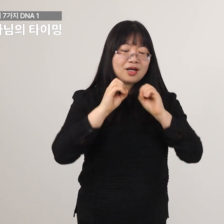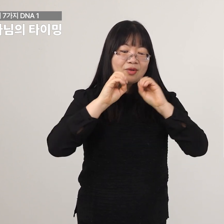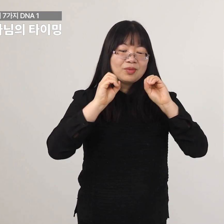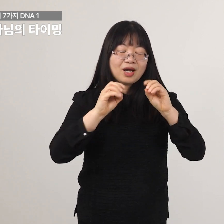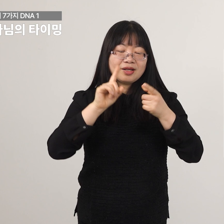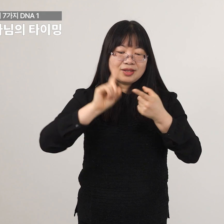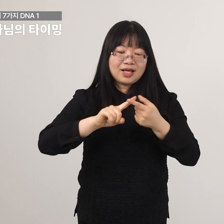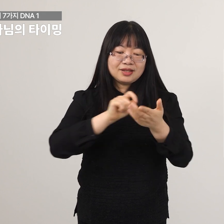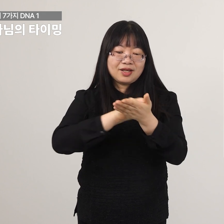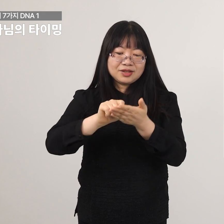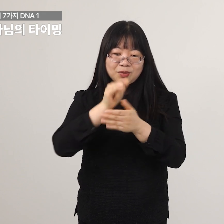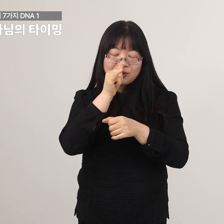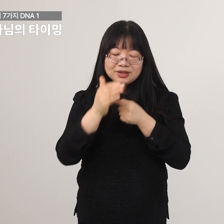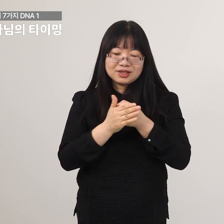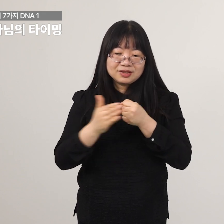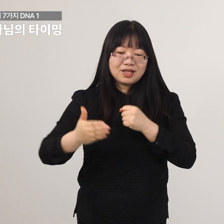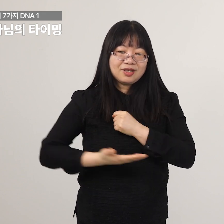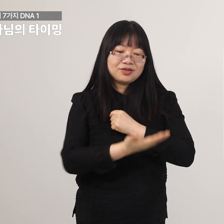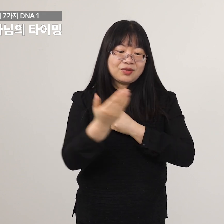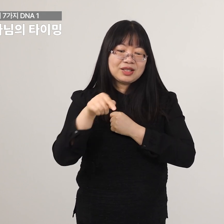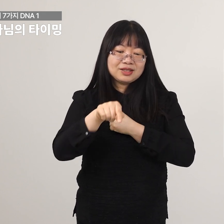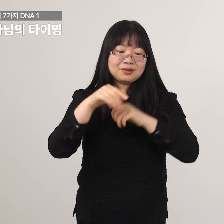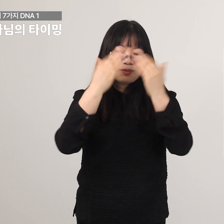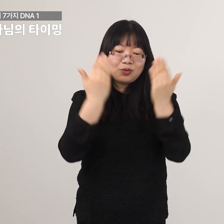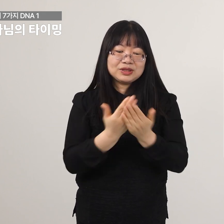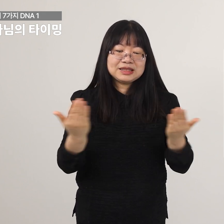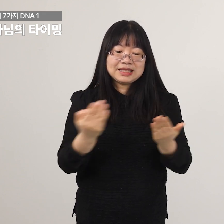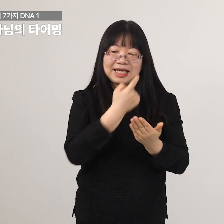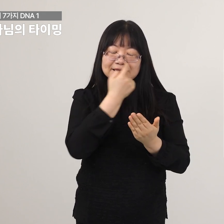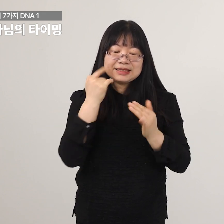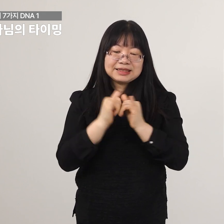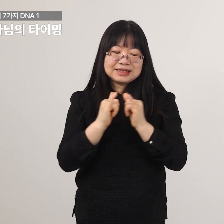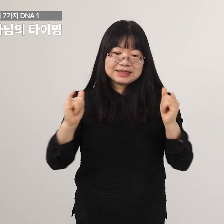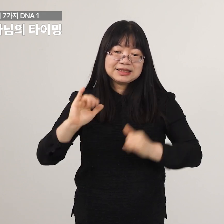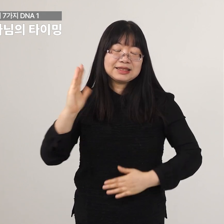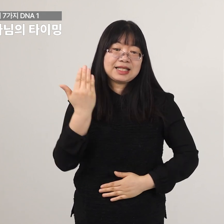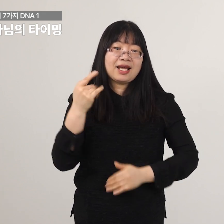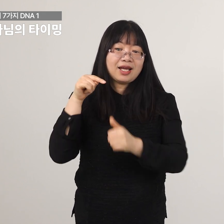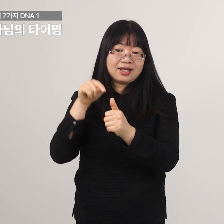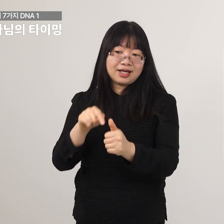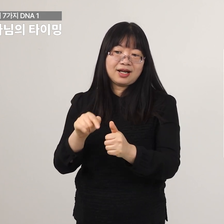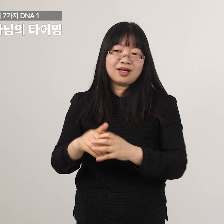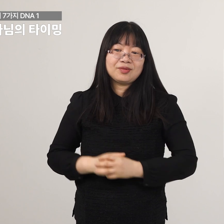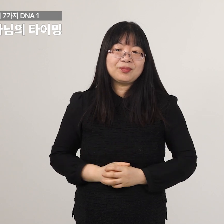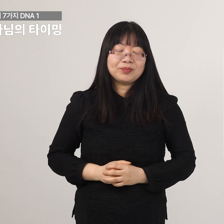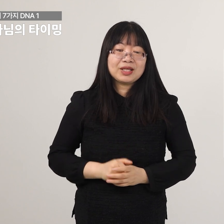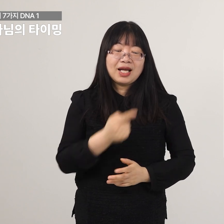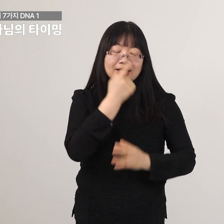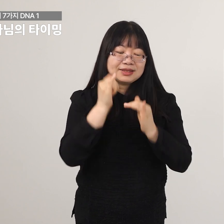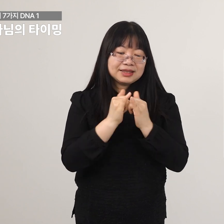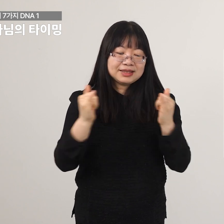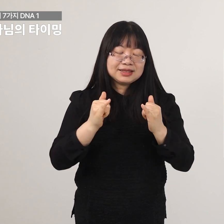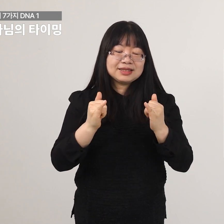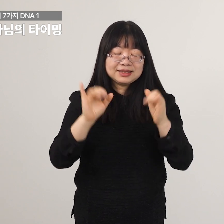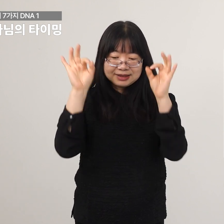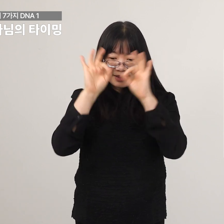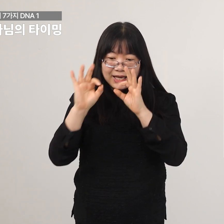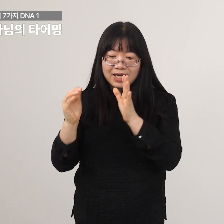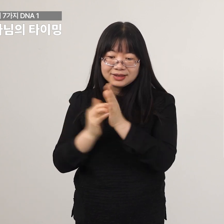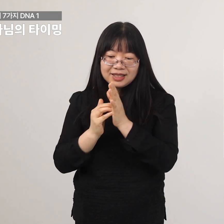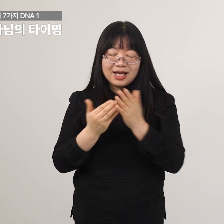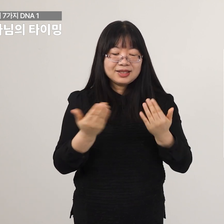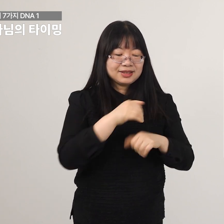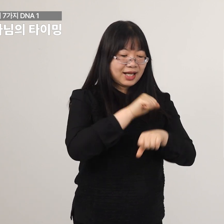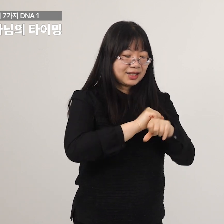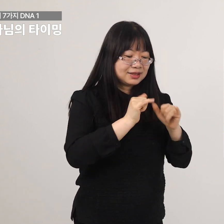것이 기록되었으니 너희는 이 모든 일의 증인이라. 여기서도 증인을 찾았지 그냥